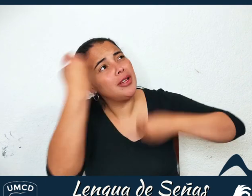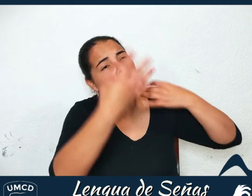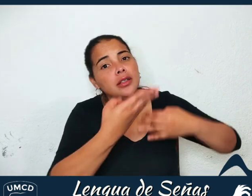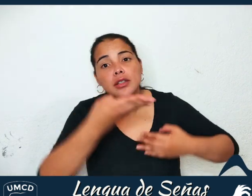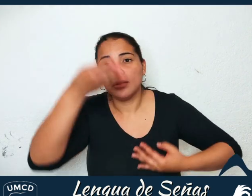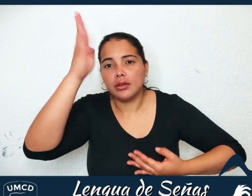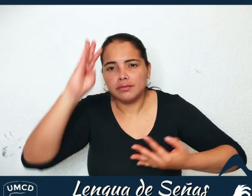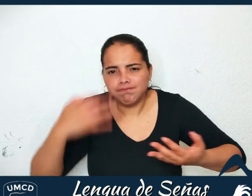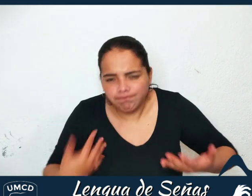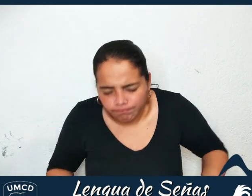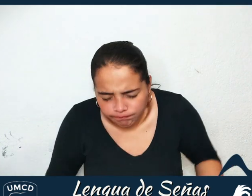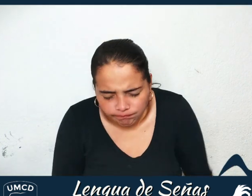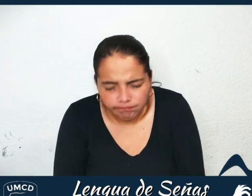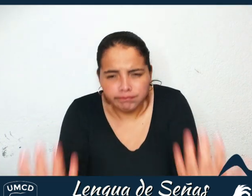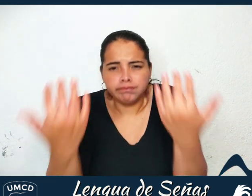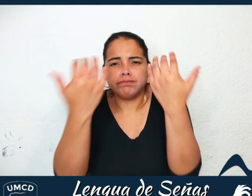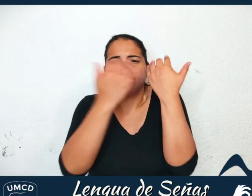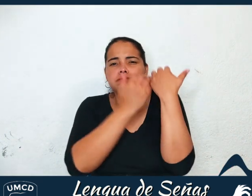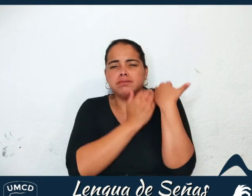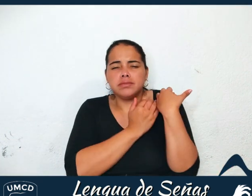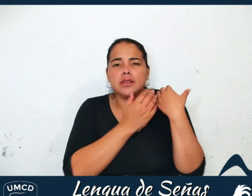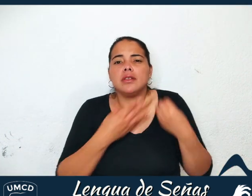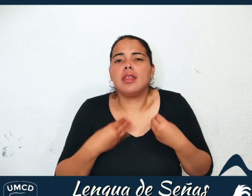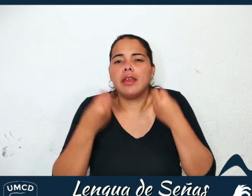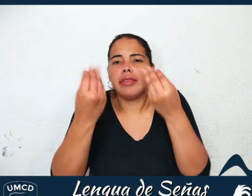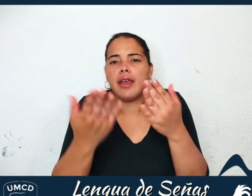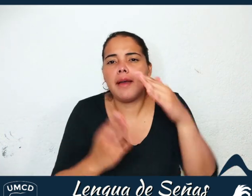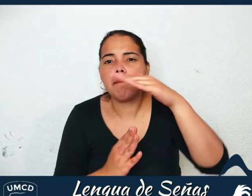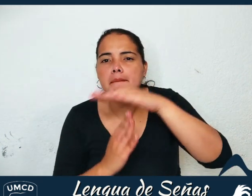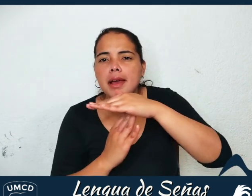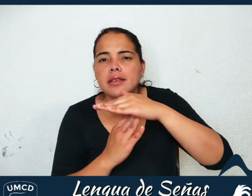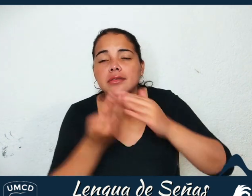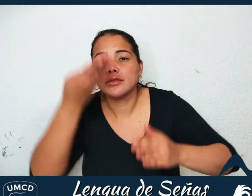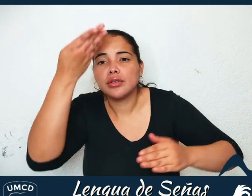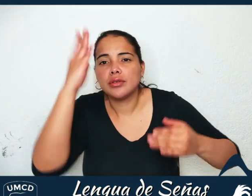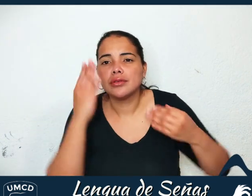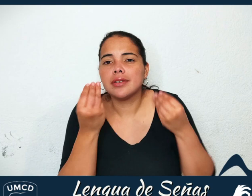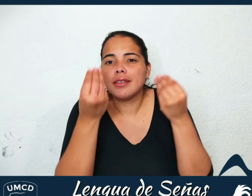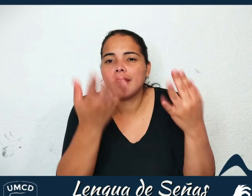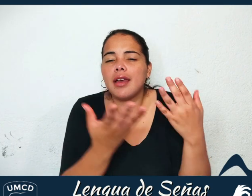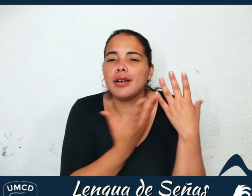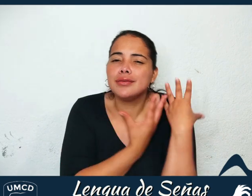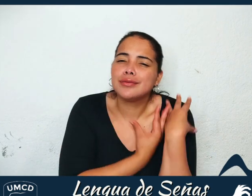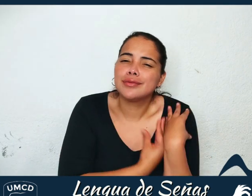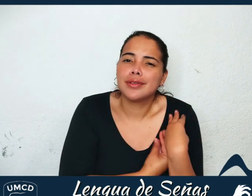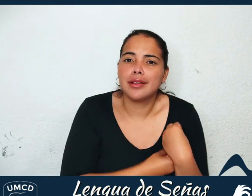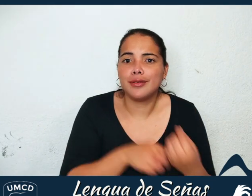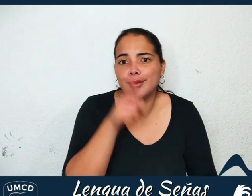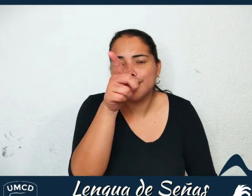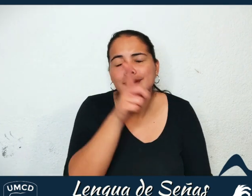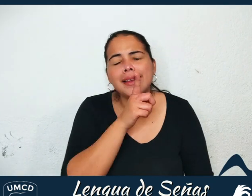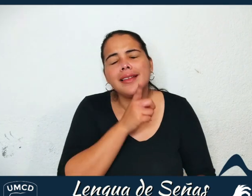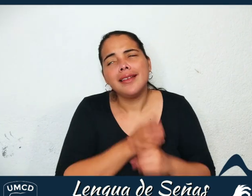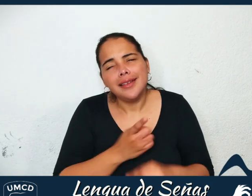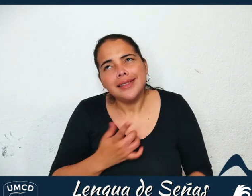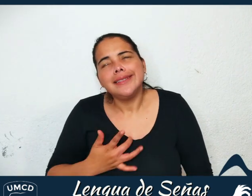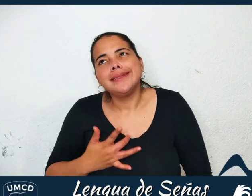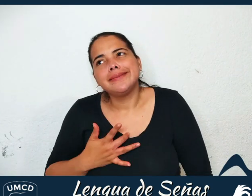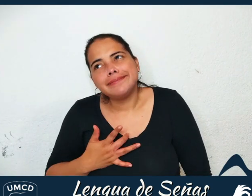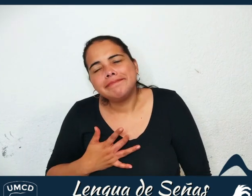cargas y a través del Espíritu Santo nos afianza, nos da paz, nos da consuelo. Ahí es donde vemos que Dios